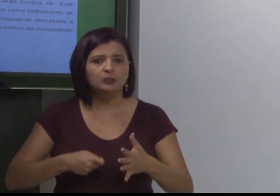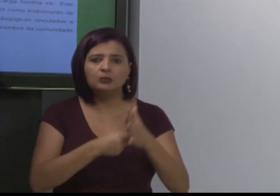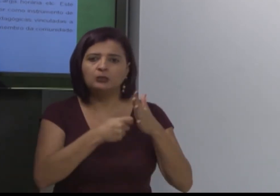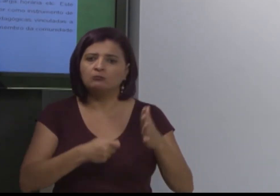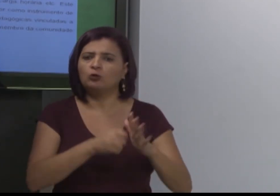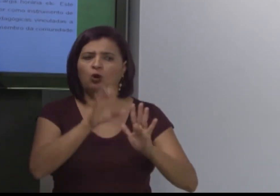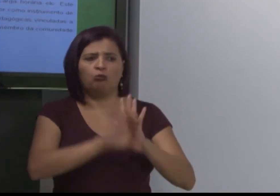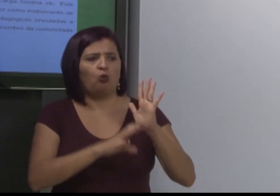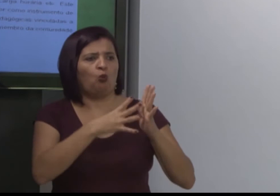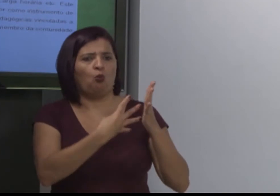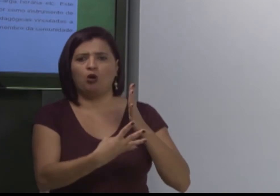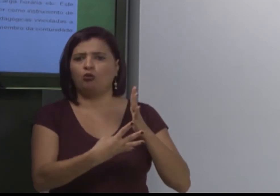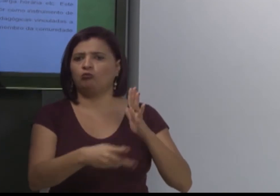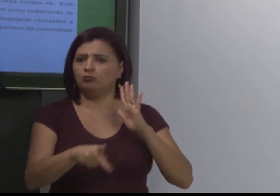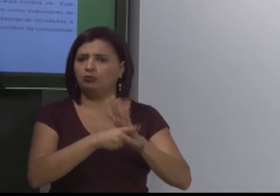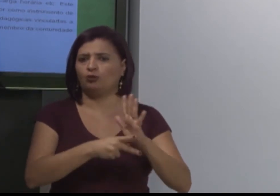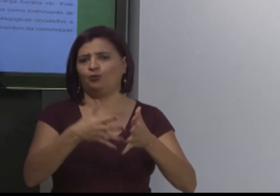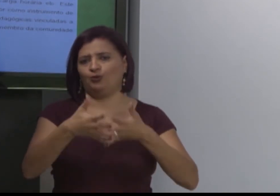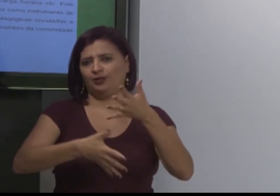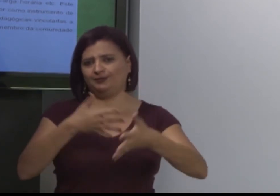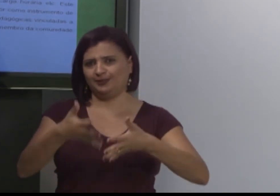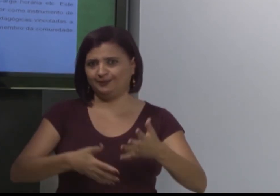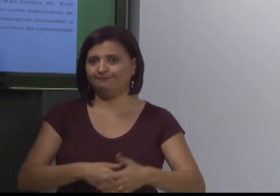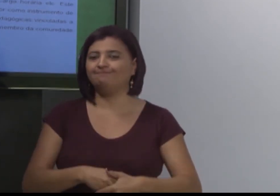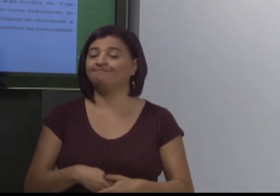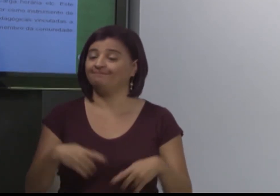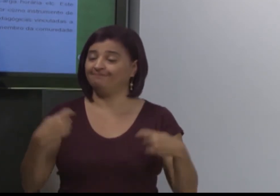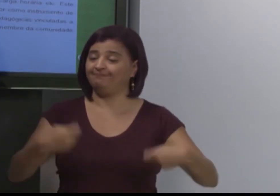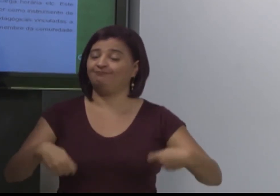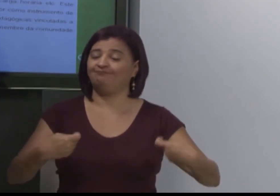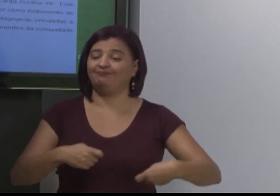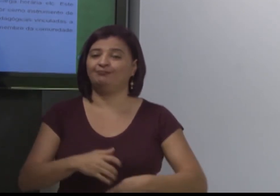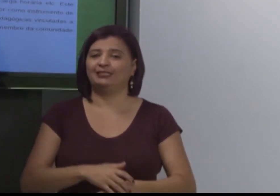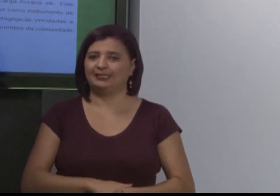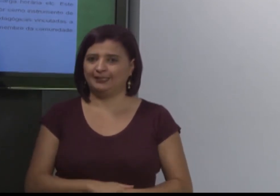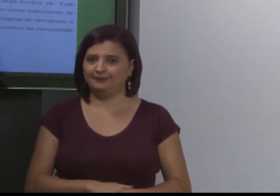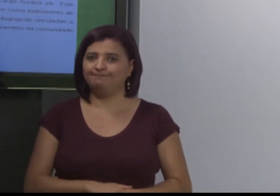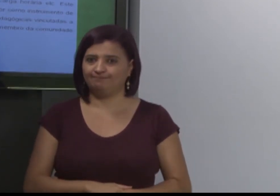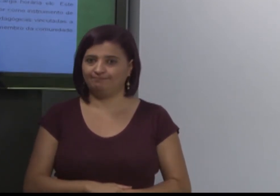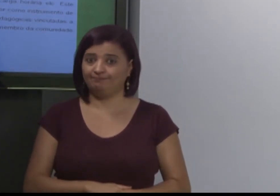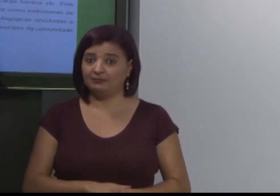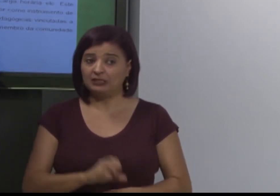lutemos por um currículo que leve em conta a Libras, a língua de sinais.